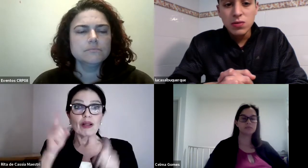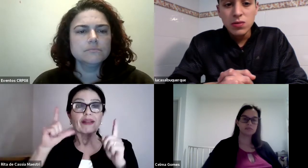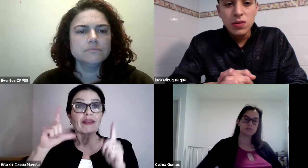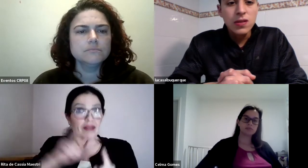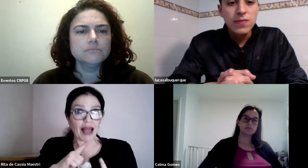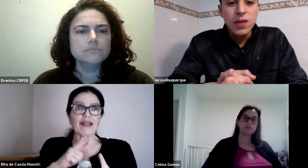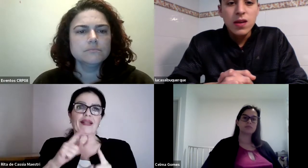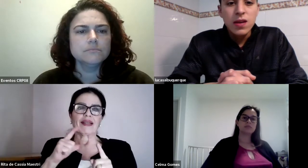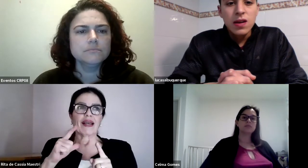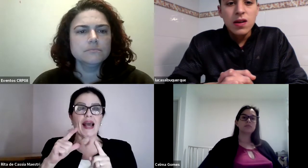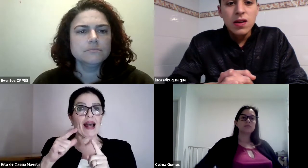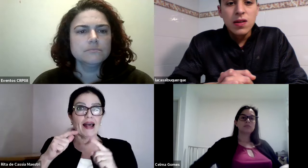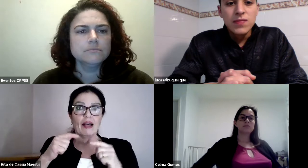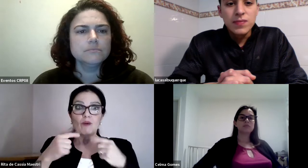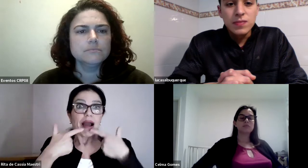representação surdas,